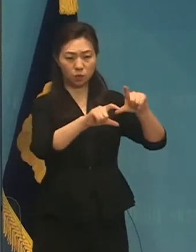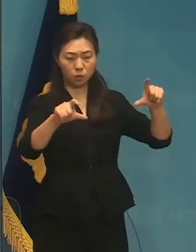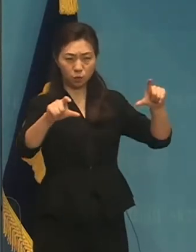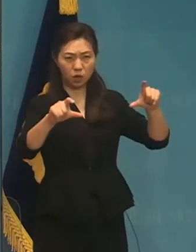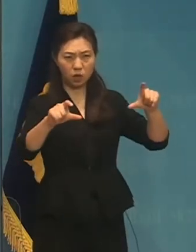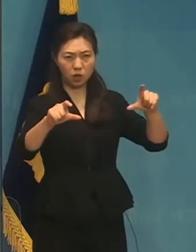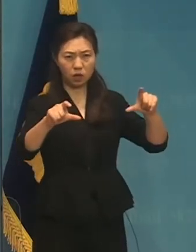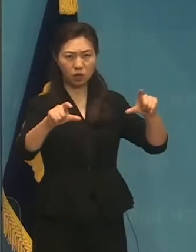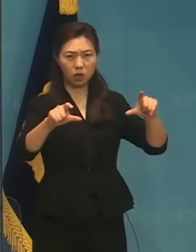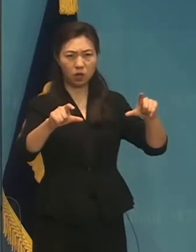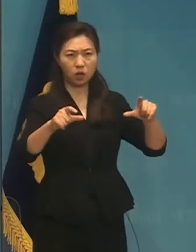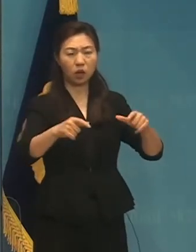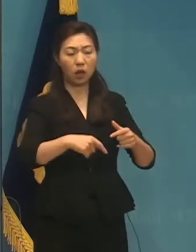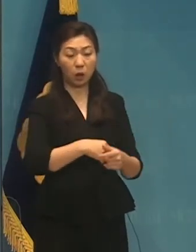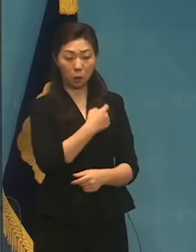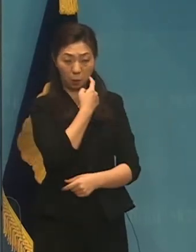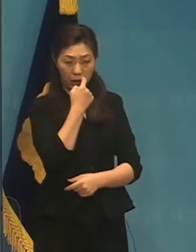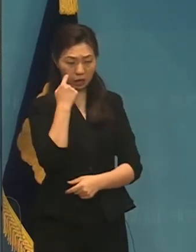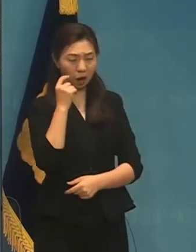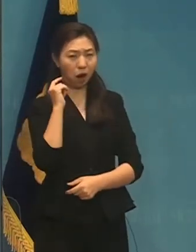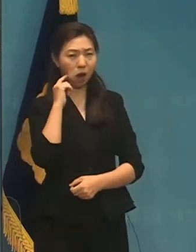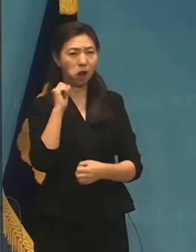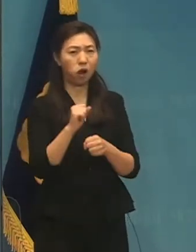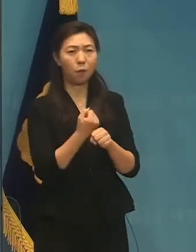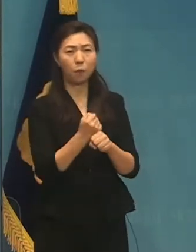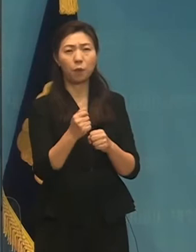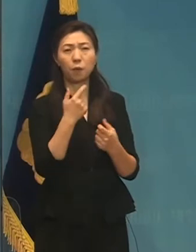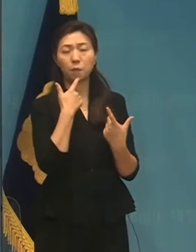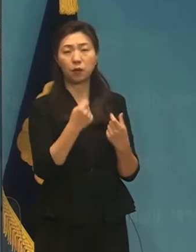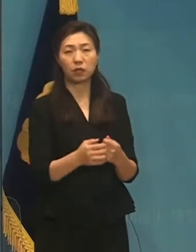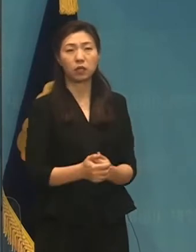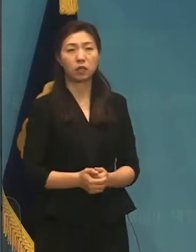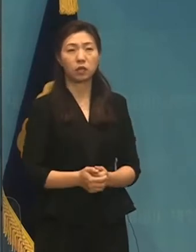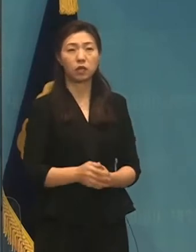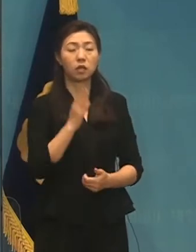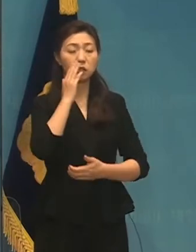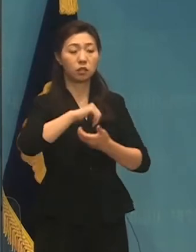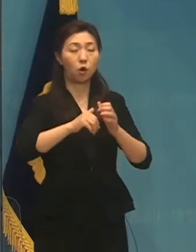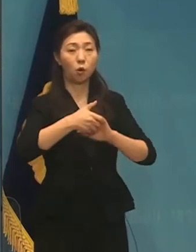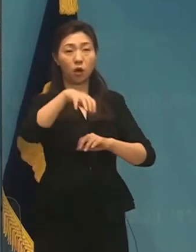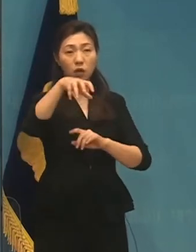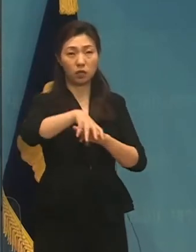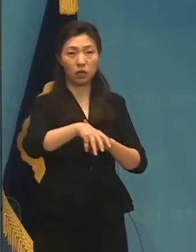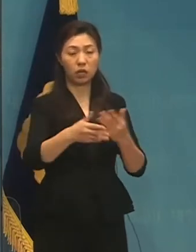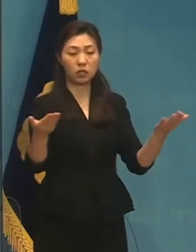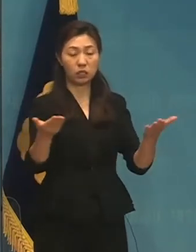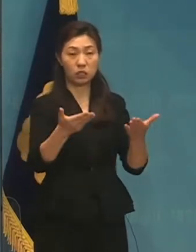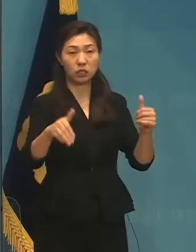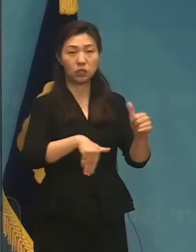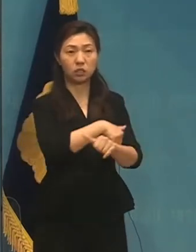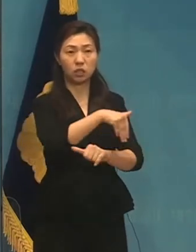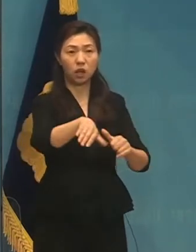것이죠. 지금 청와대 일자리 사업파는 어디에 있습니까?